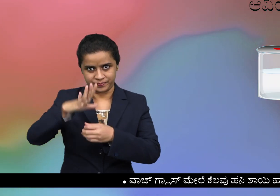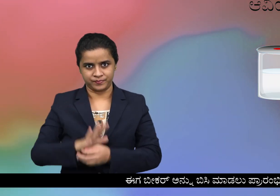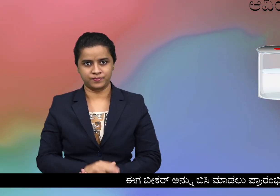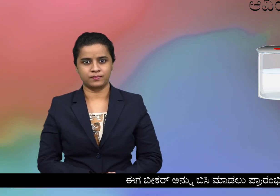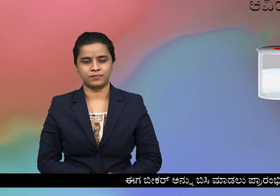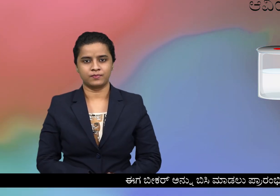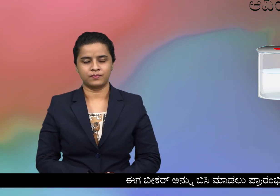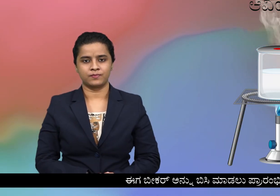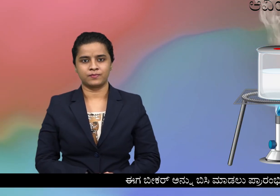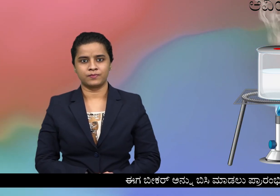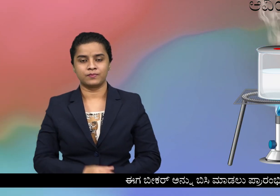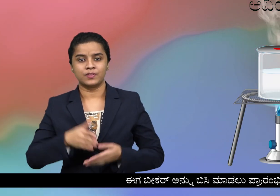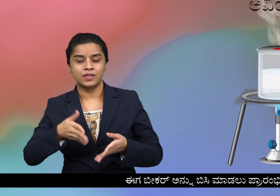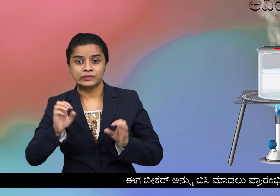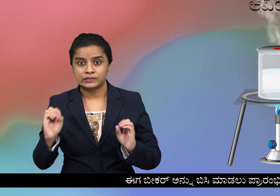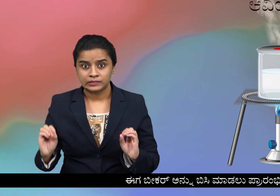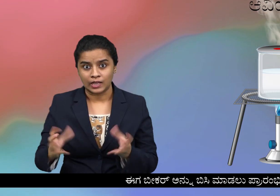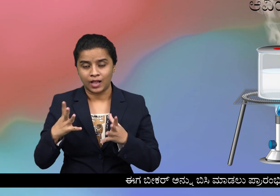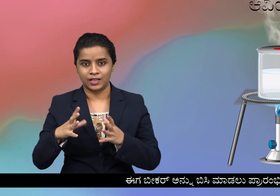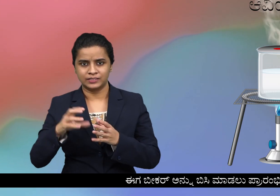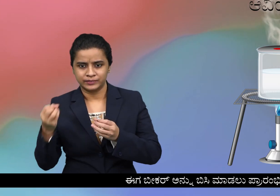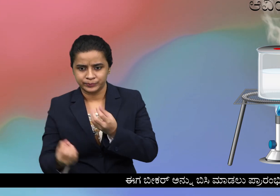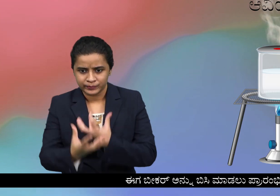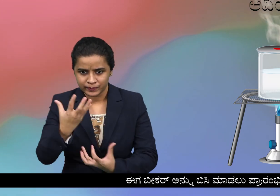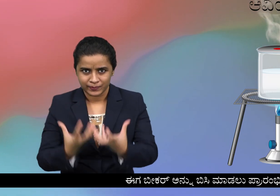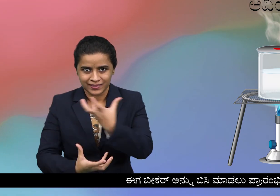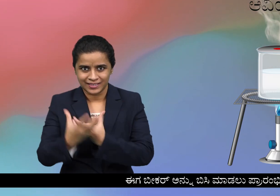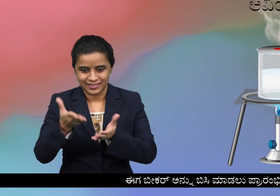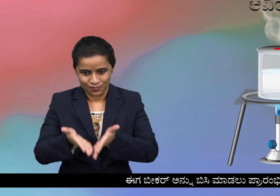ಈಗ ಬೀಕರ್ ಅನ್ನು ಬಿಸಿ ಮಾಡಲು ಪ್ರಾರಂಭಿಸಿ.